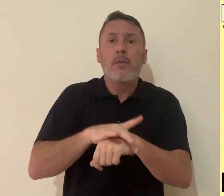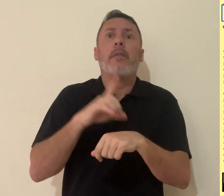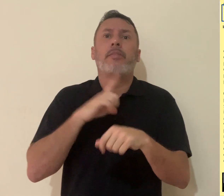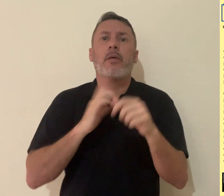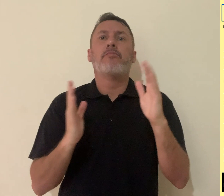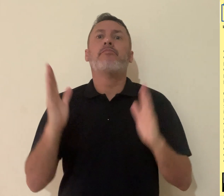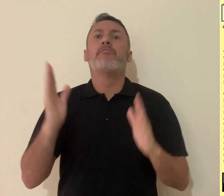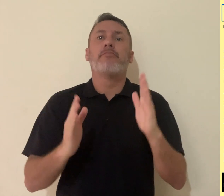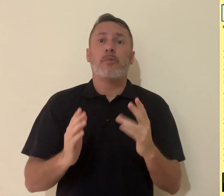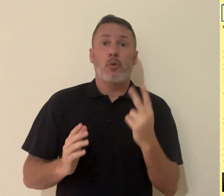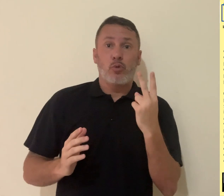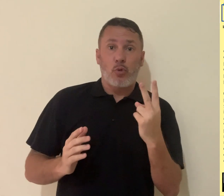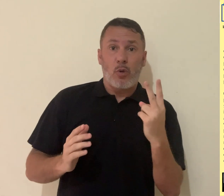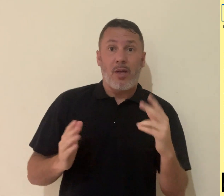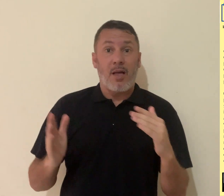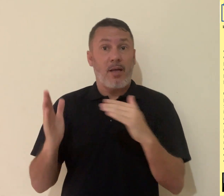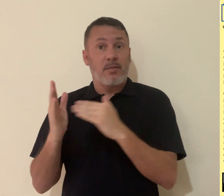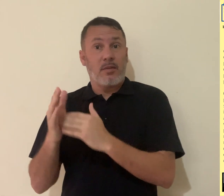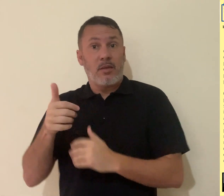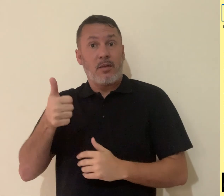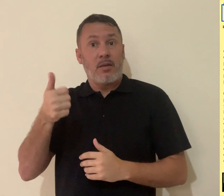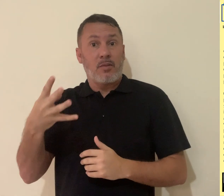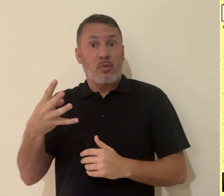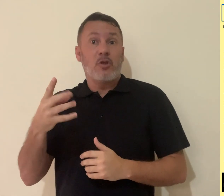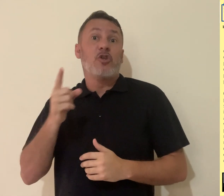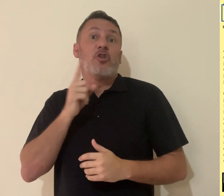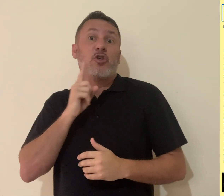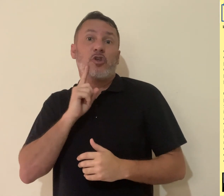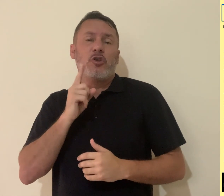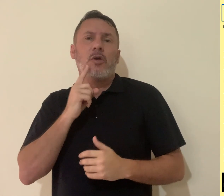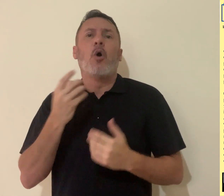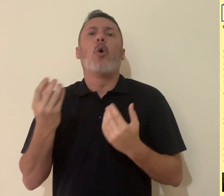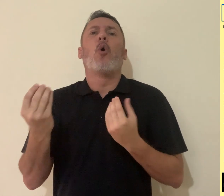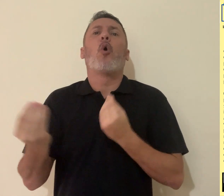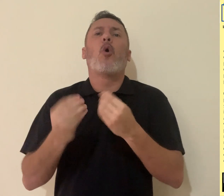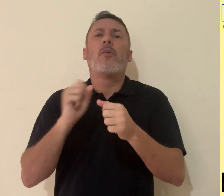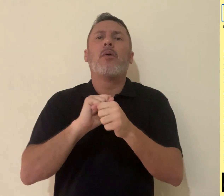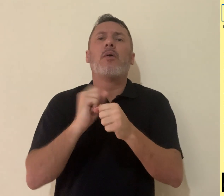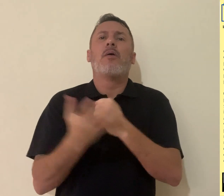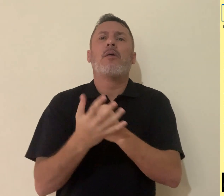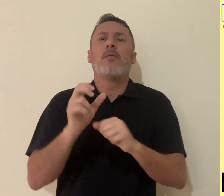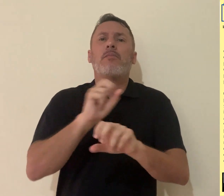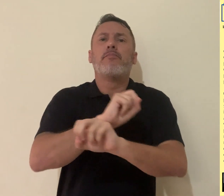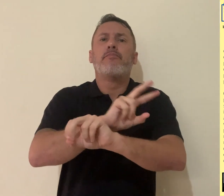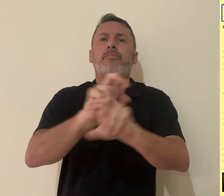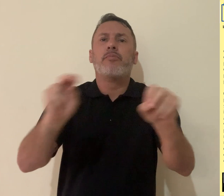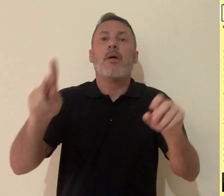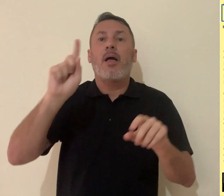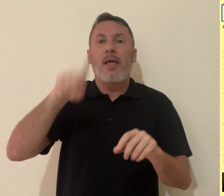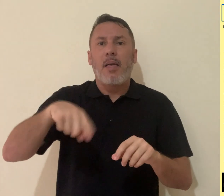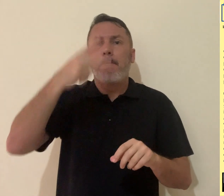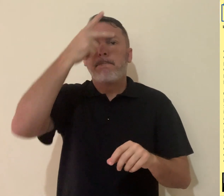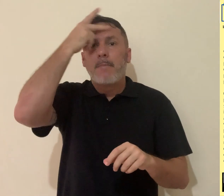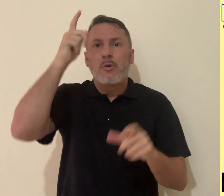variar de 2 a 14 dias a transmissão ocorre de pessoa a pessoa a partir de gotículas respiratórias